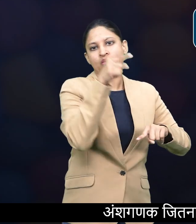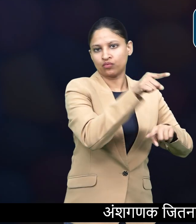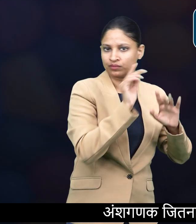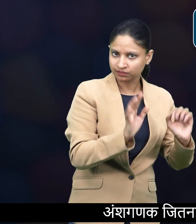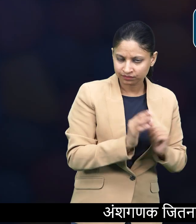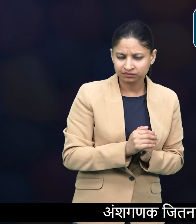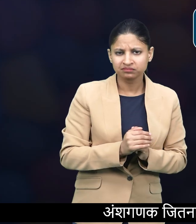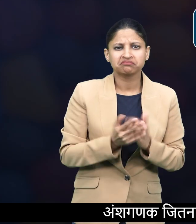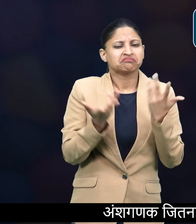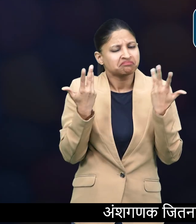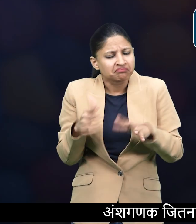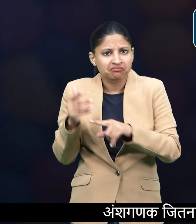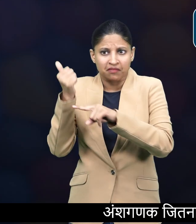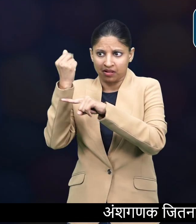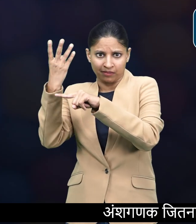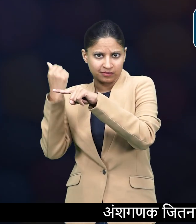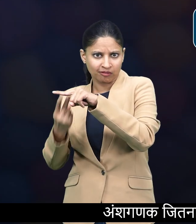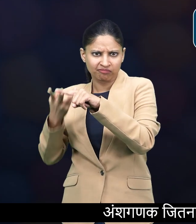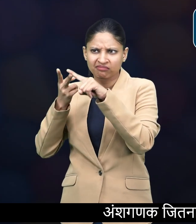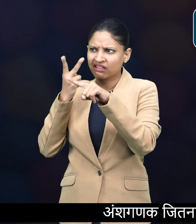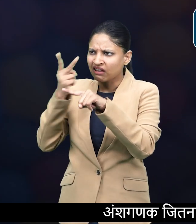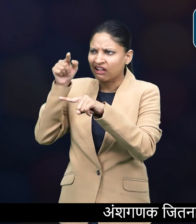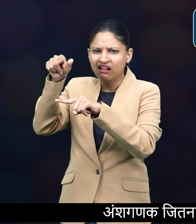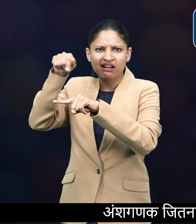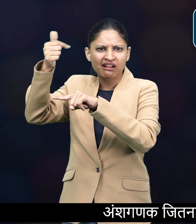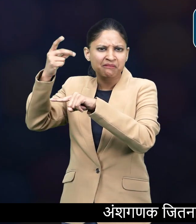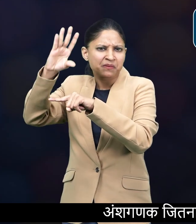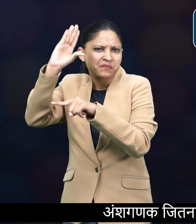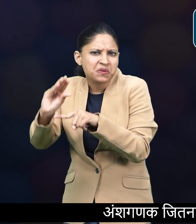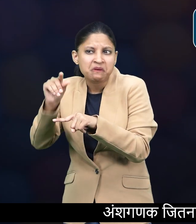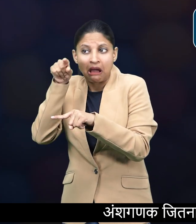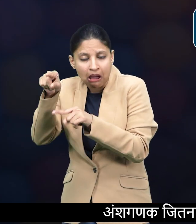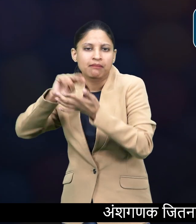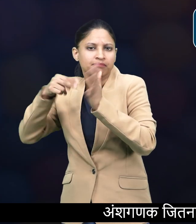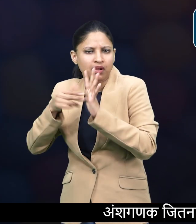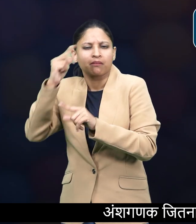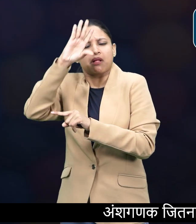अंशगणक जितना छोटा होगा, अंश उतना ही छोटा होगा।